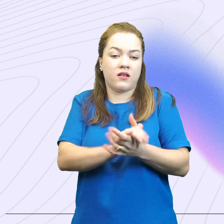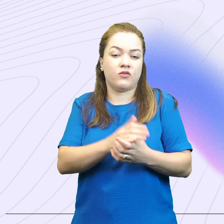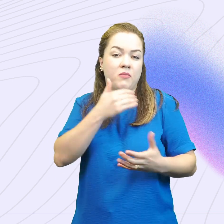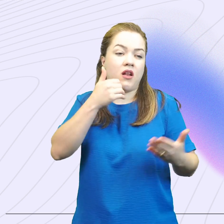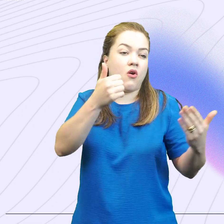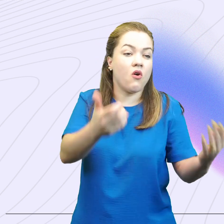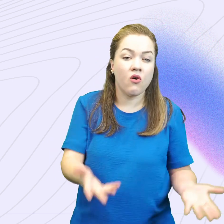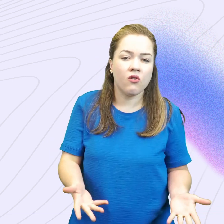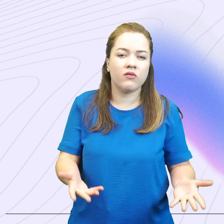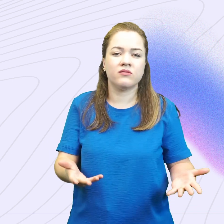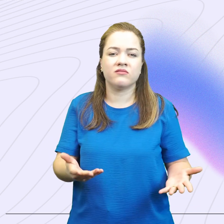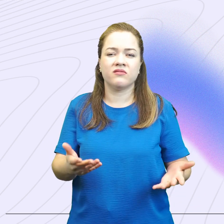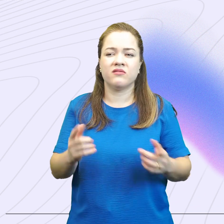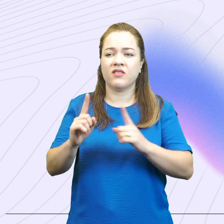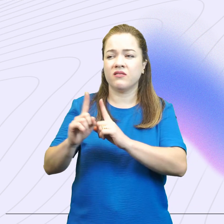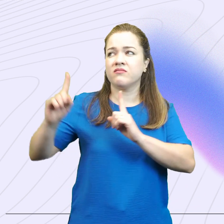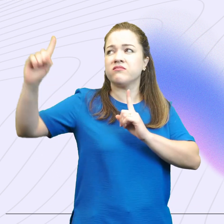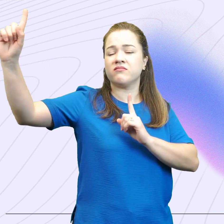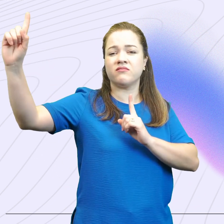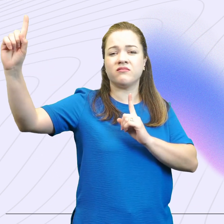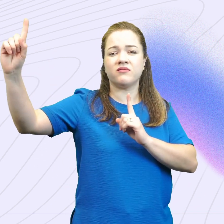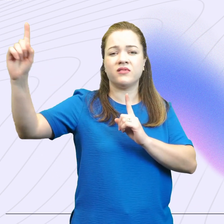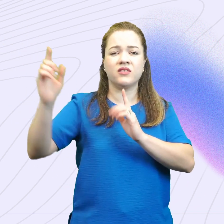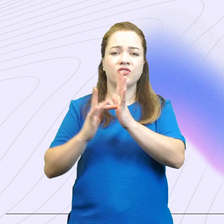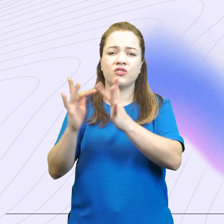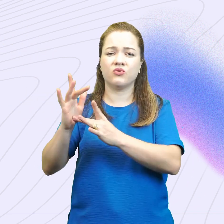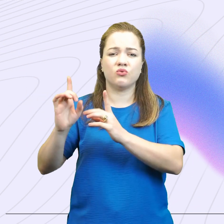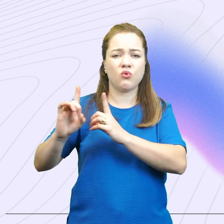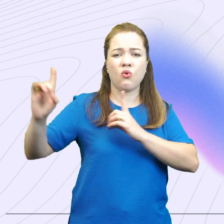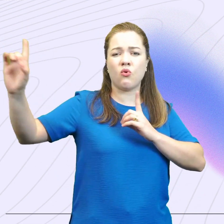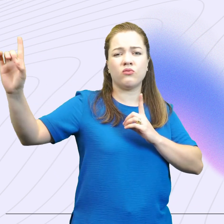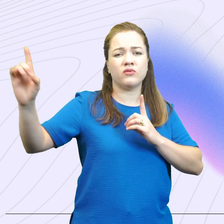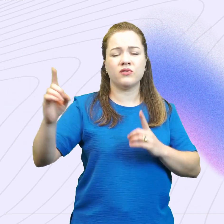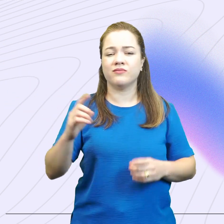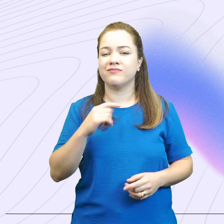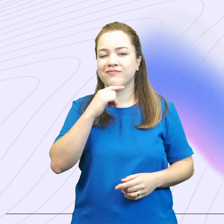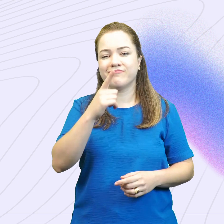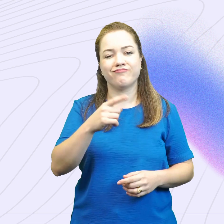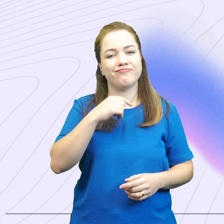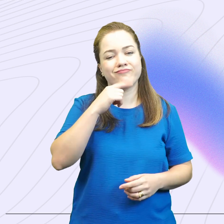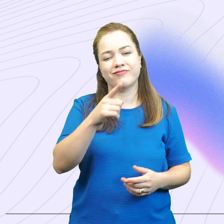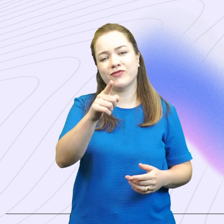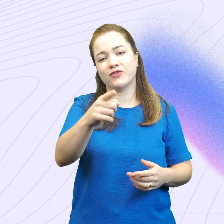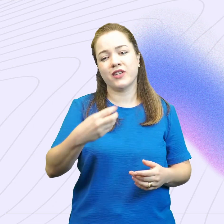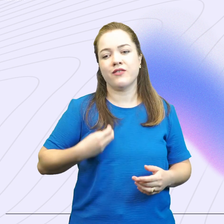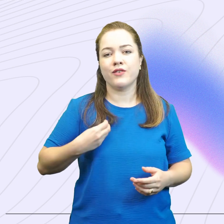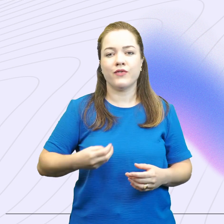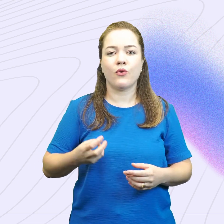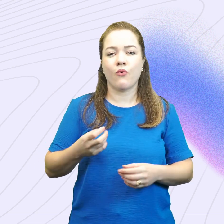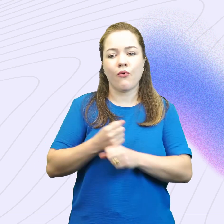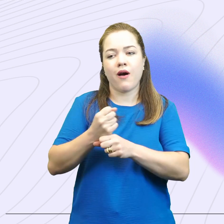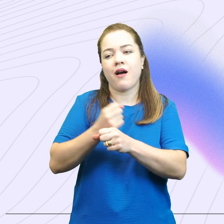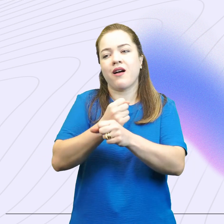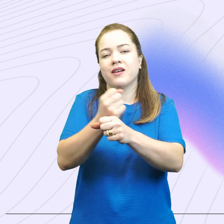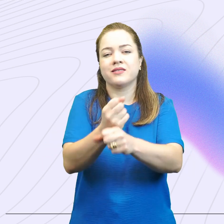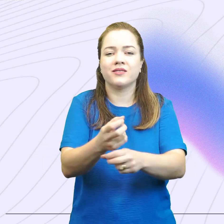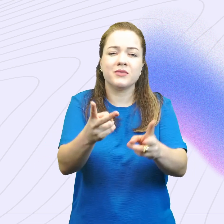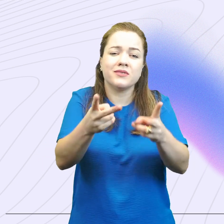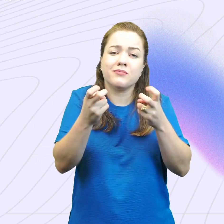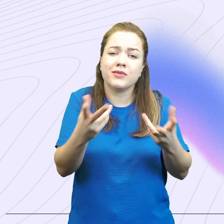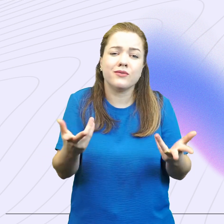E sem Jesus não dá. Sem Jesus, você já viveu quantos anos? Você tem percebido, não tem